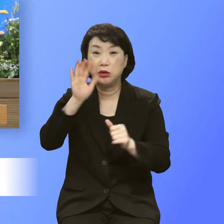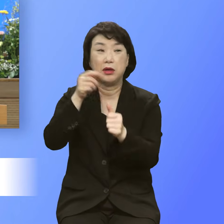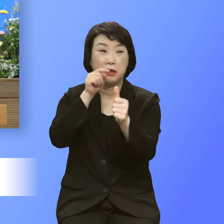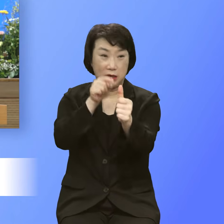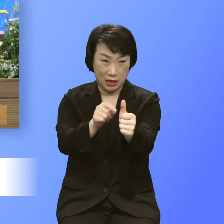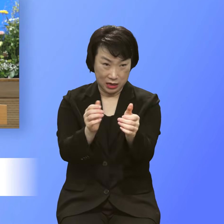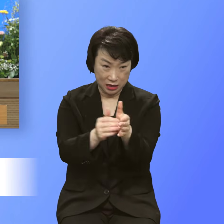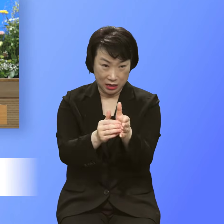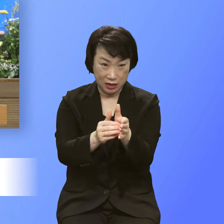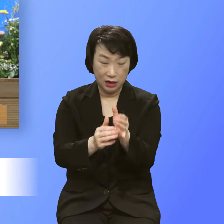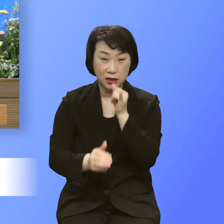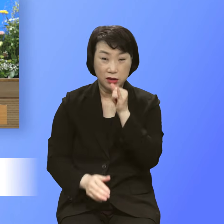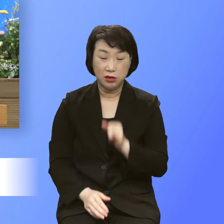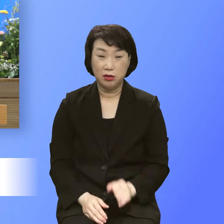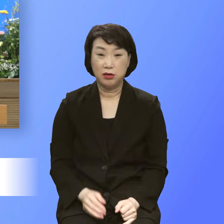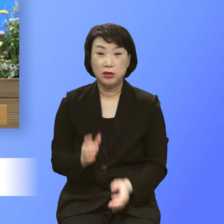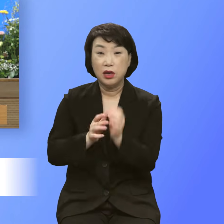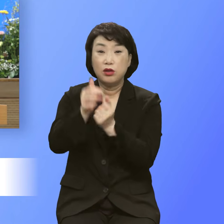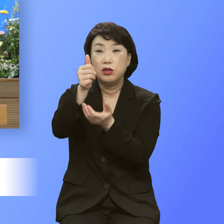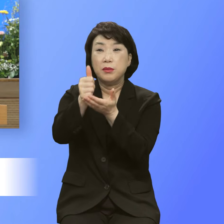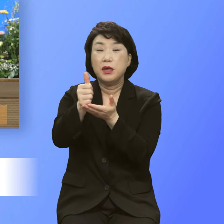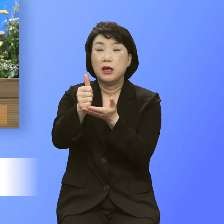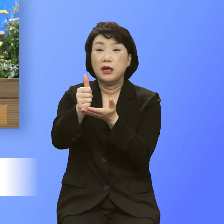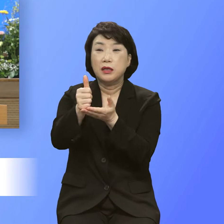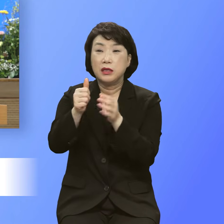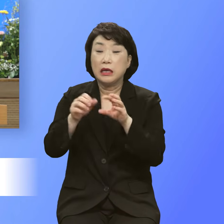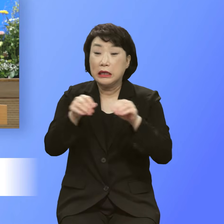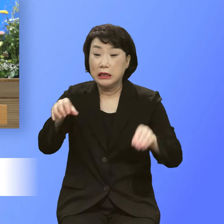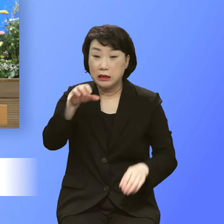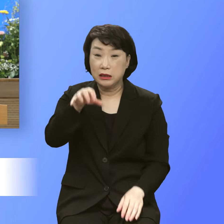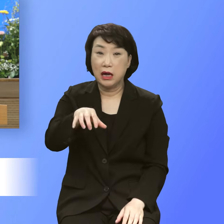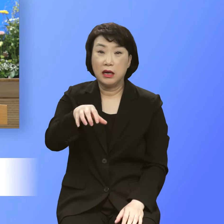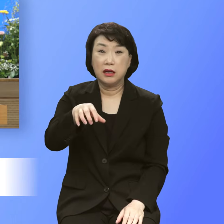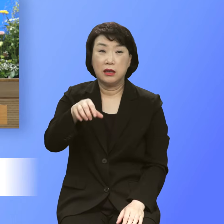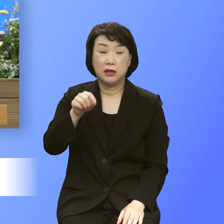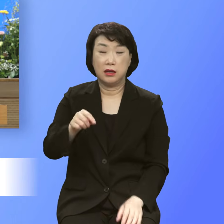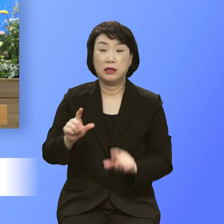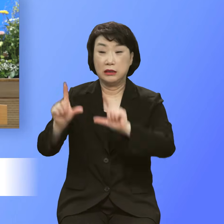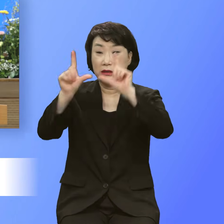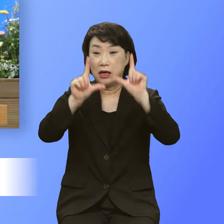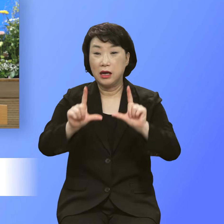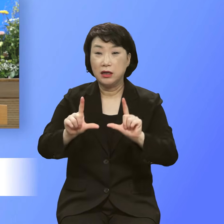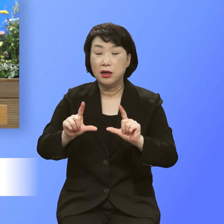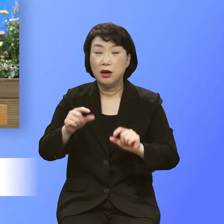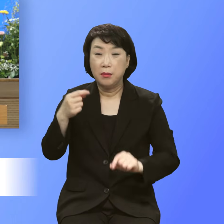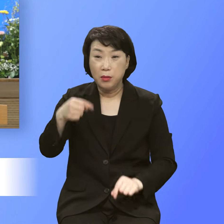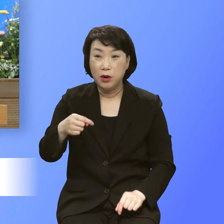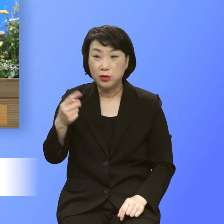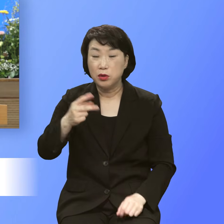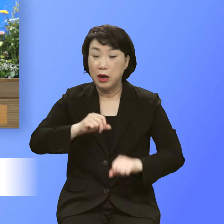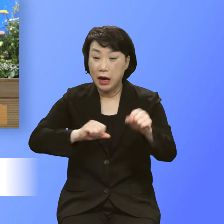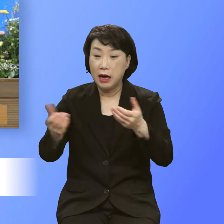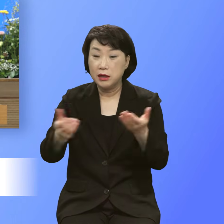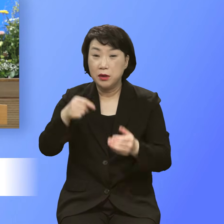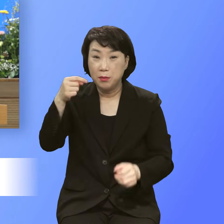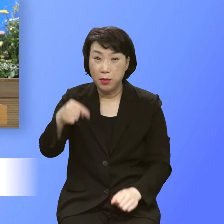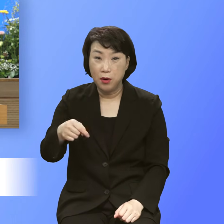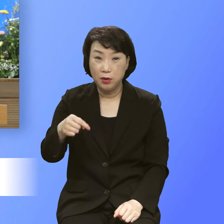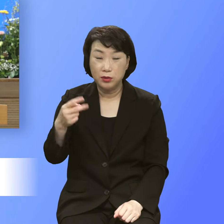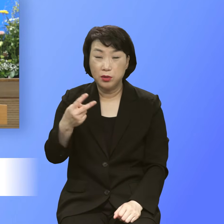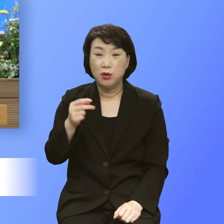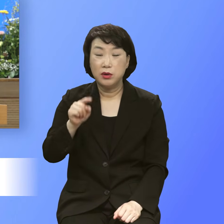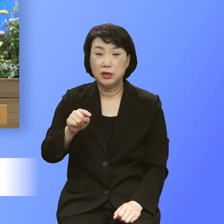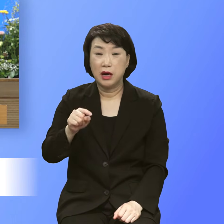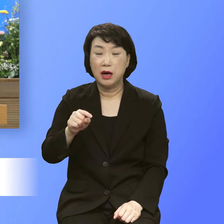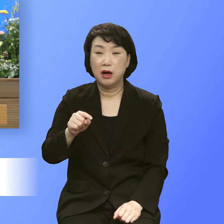되라. 예수가 어떻게 이 땅에서 살았으며 무엇을 했으며